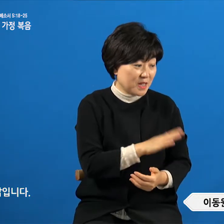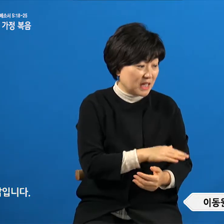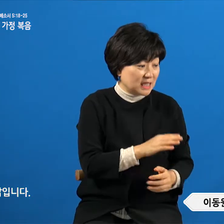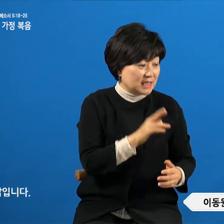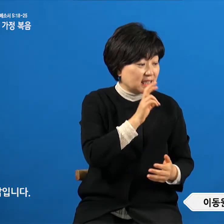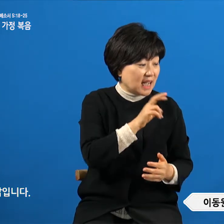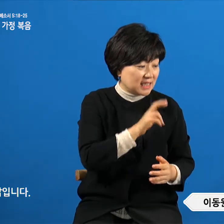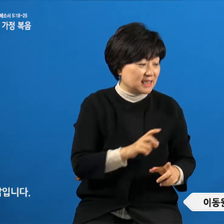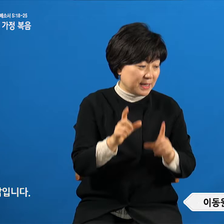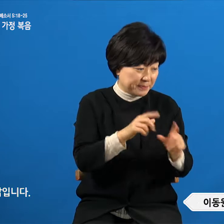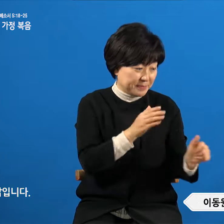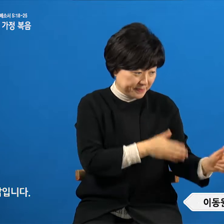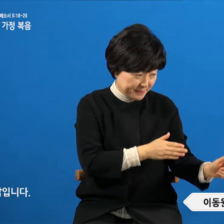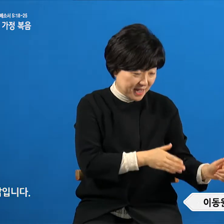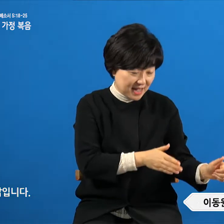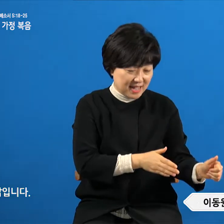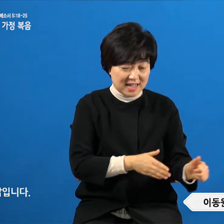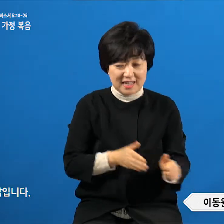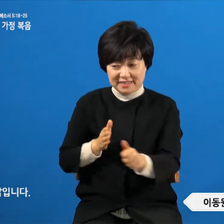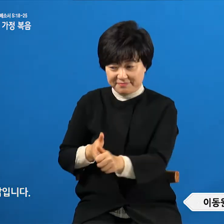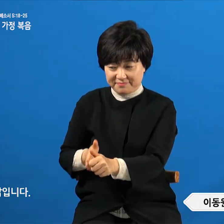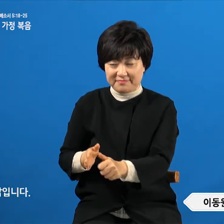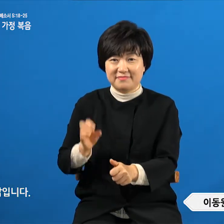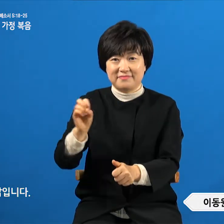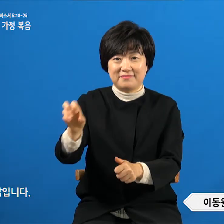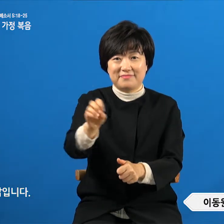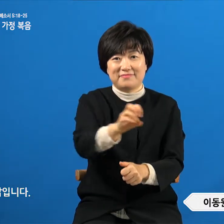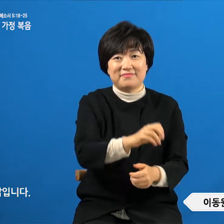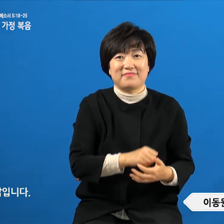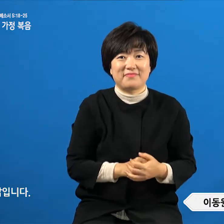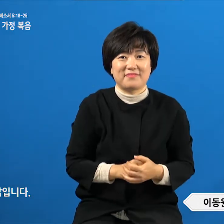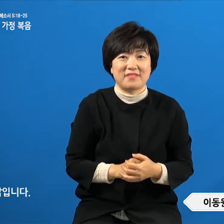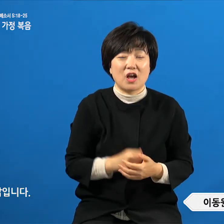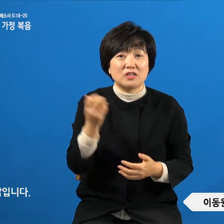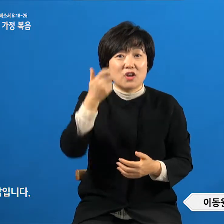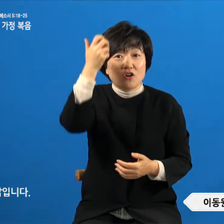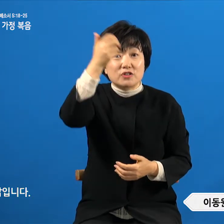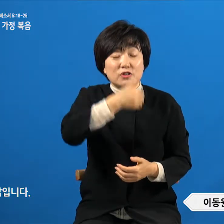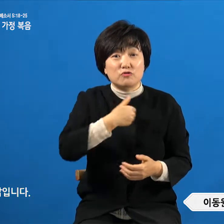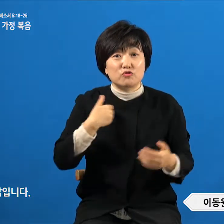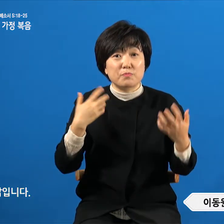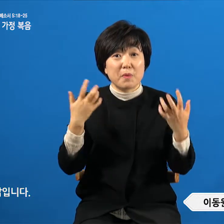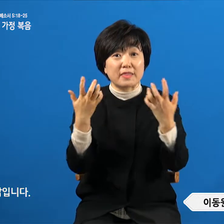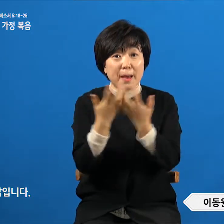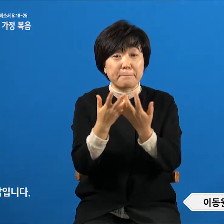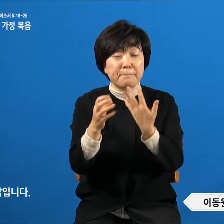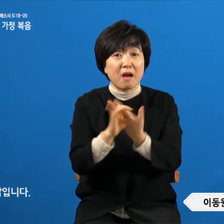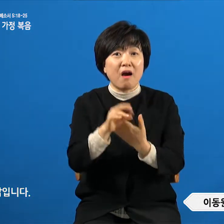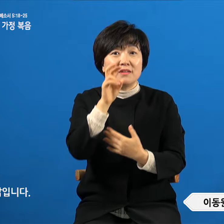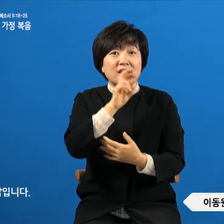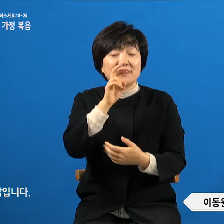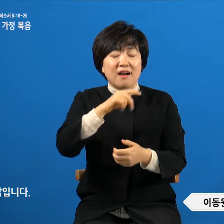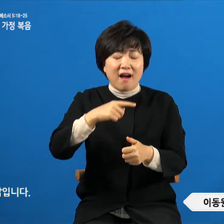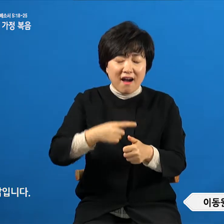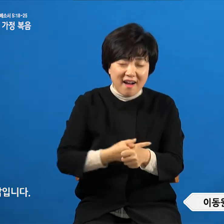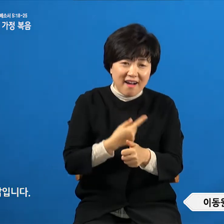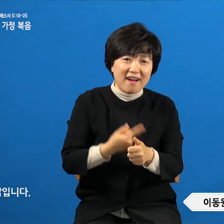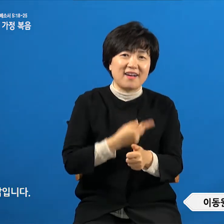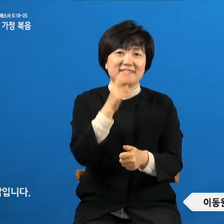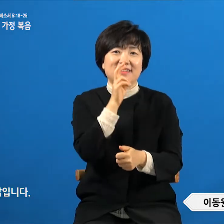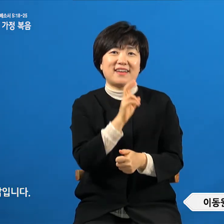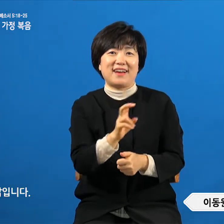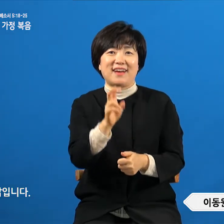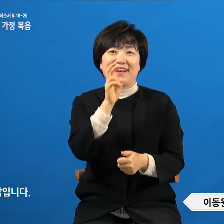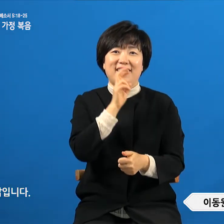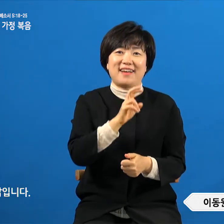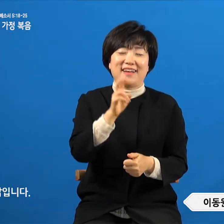옆에 사람하고 시작. 찬양하는 삶을 사십시다. 우리가 성령 충만하면 찬양이 저절로 마음에서